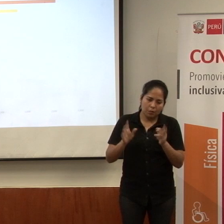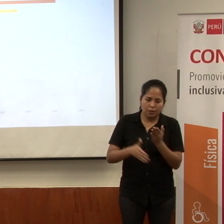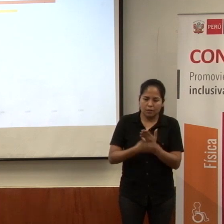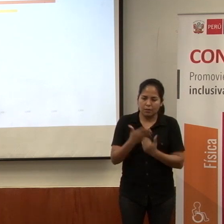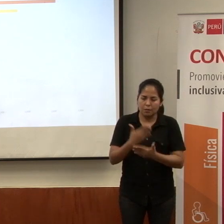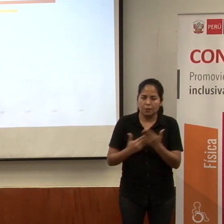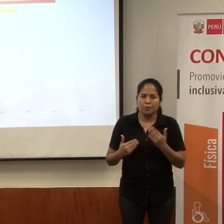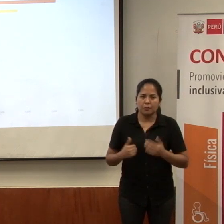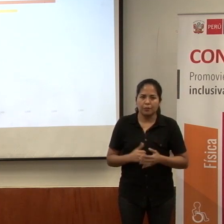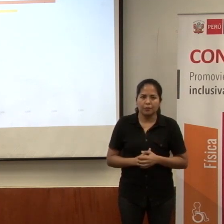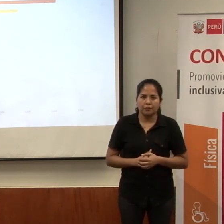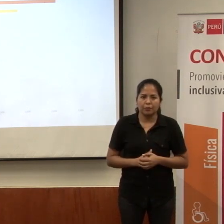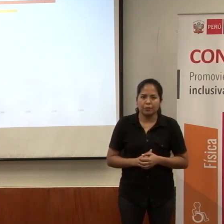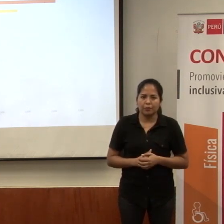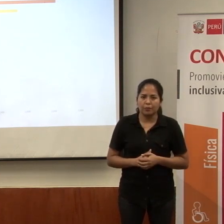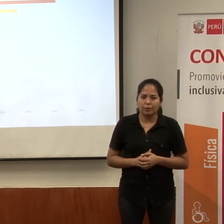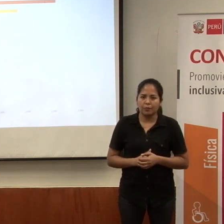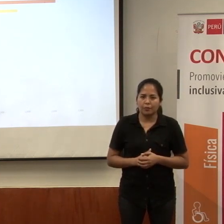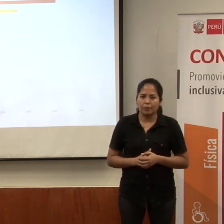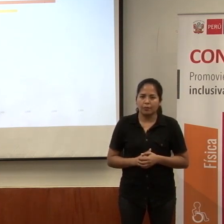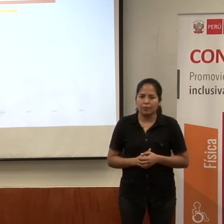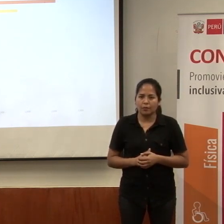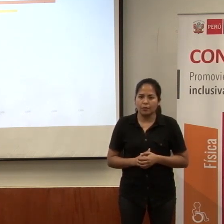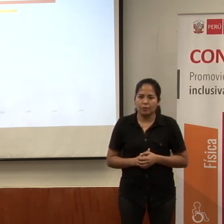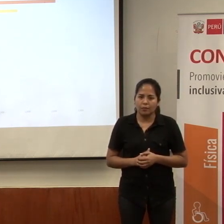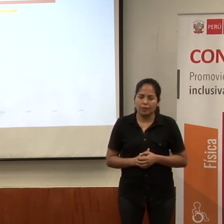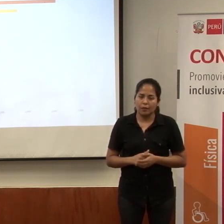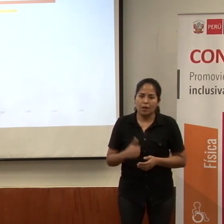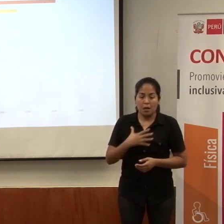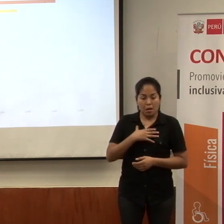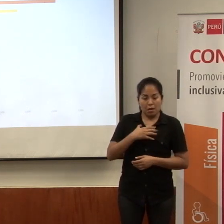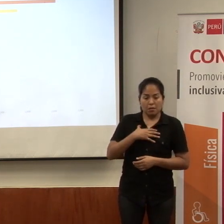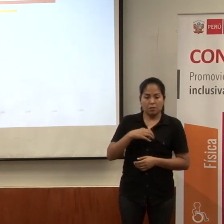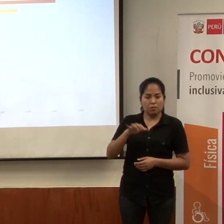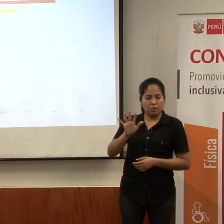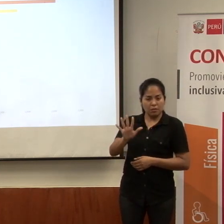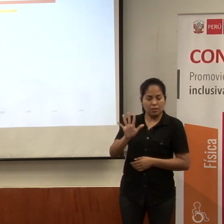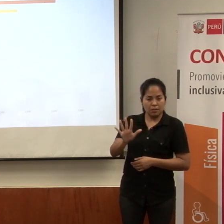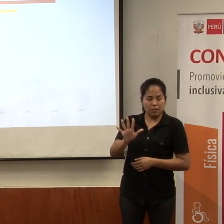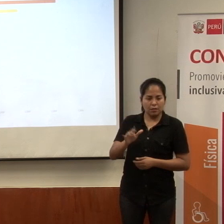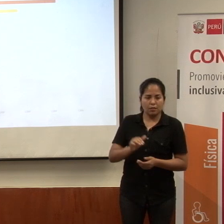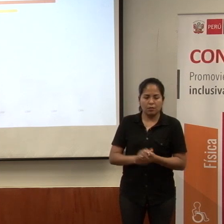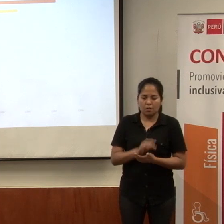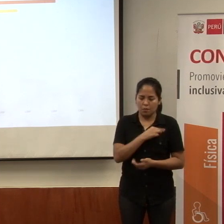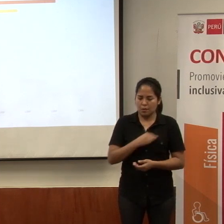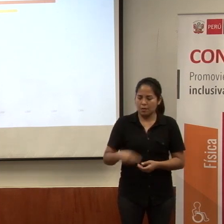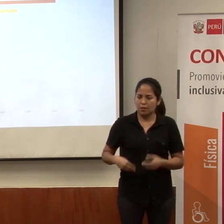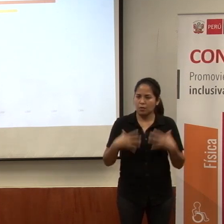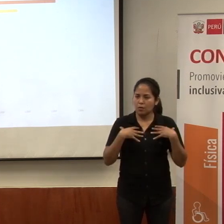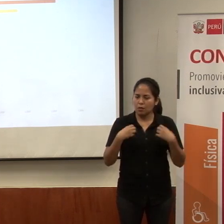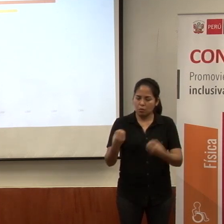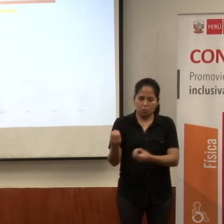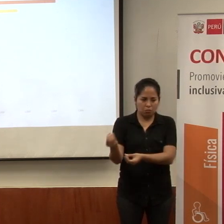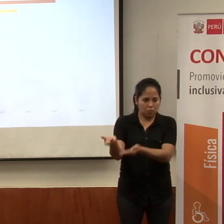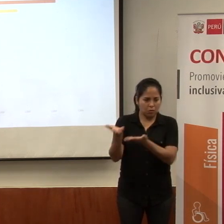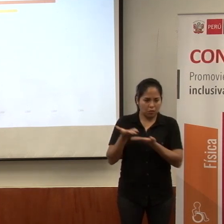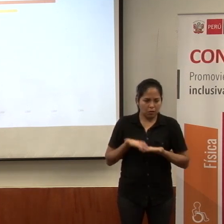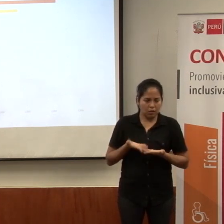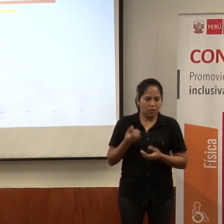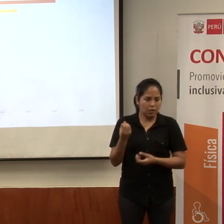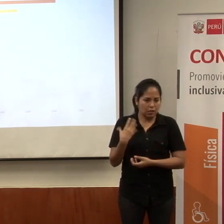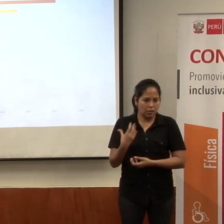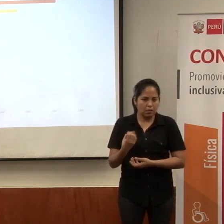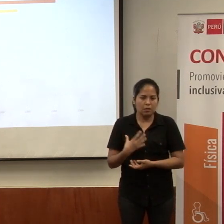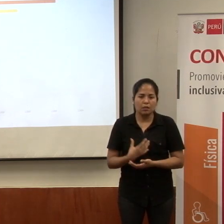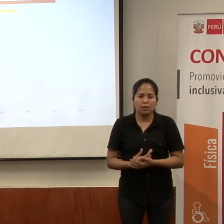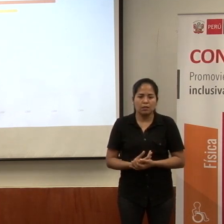En el caso de los niños mayorcitos, sobre 5 años, la información que nos da el Ministerio es que lo que